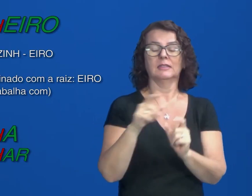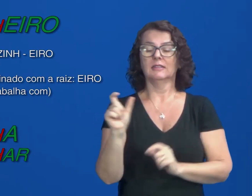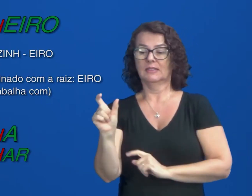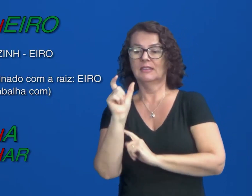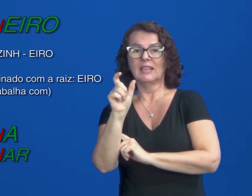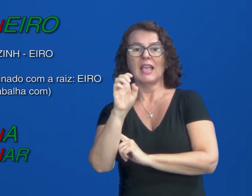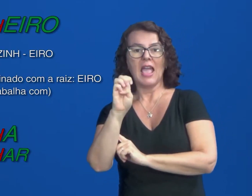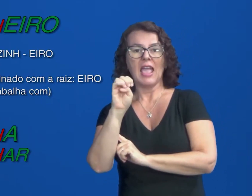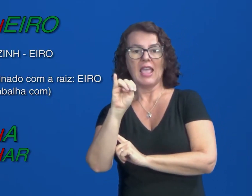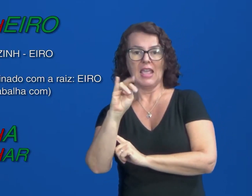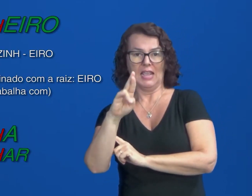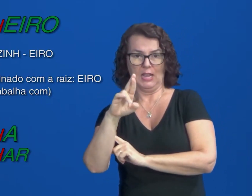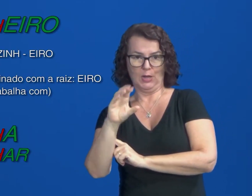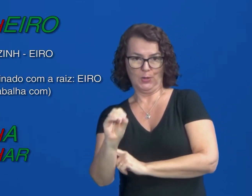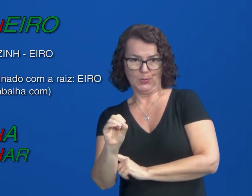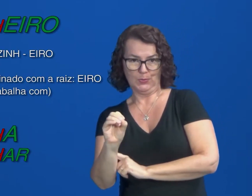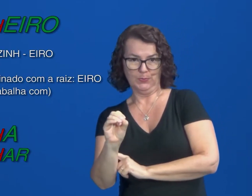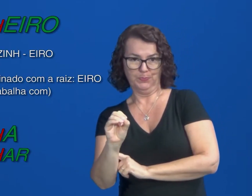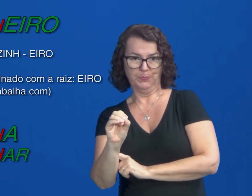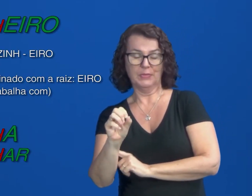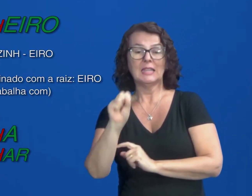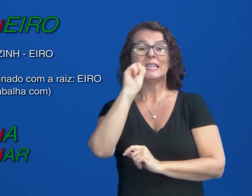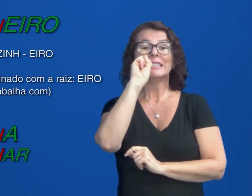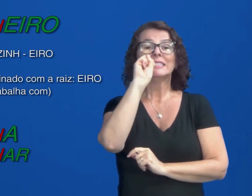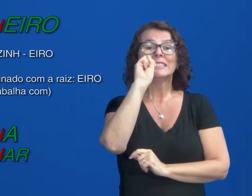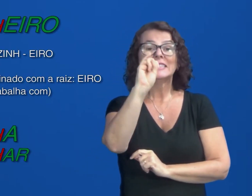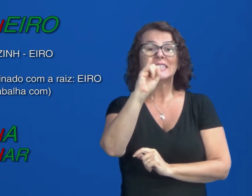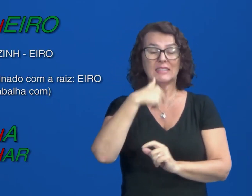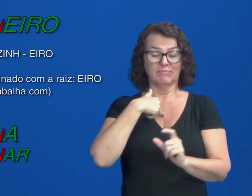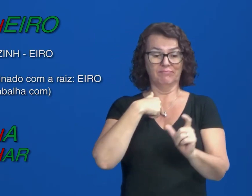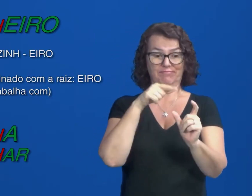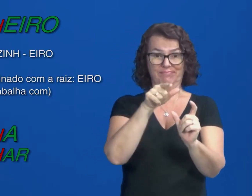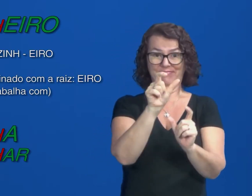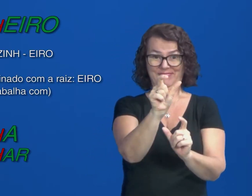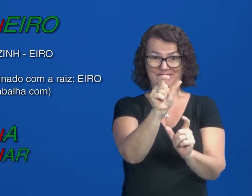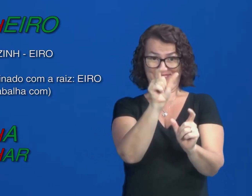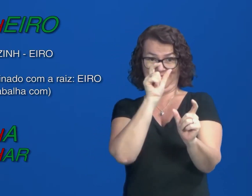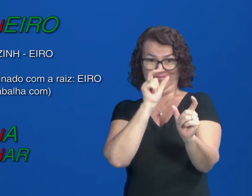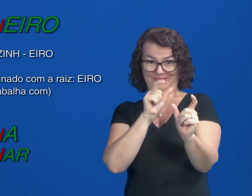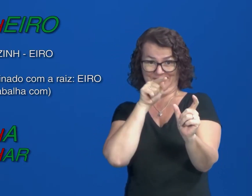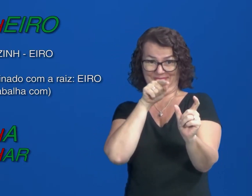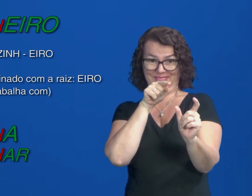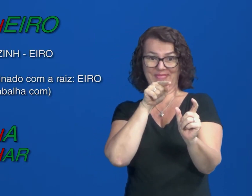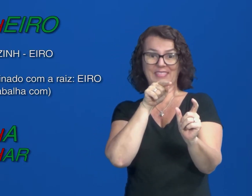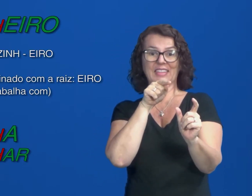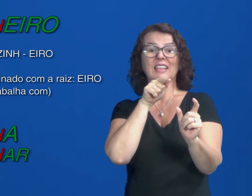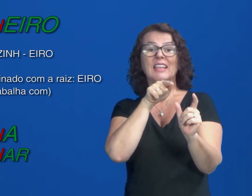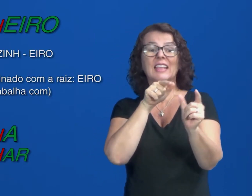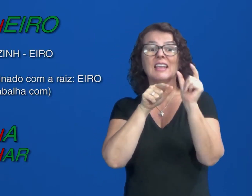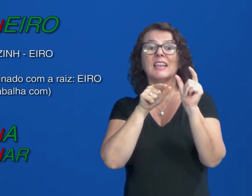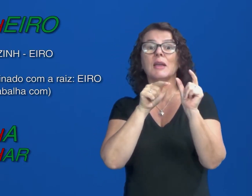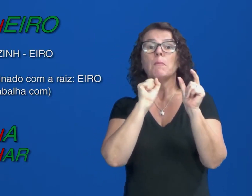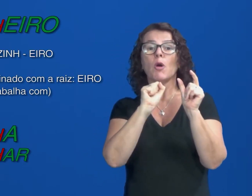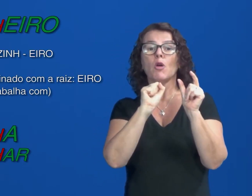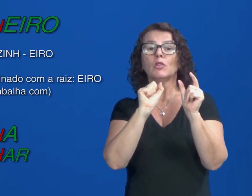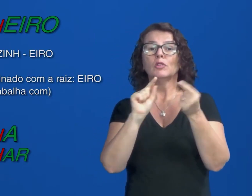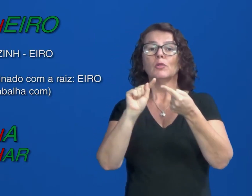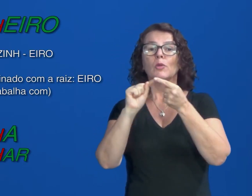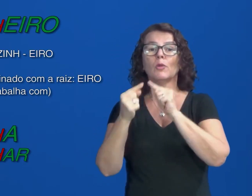H e o eiro são morfemas distintos. Esse primeiro morfema, cozin,